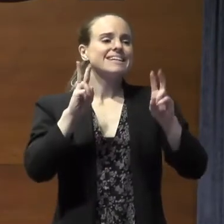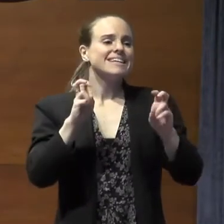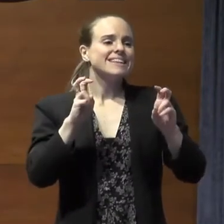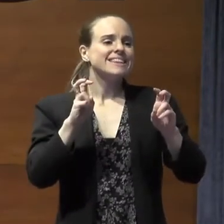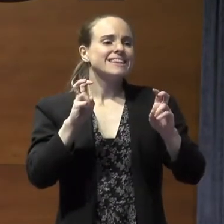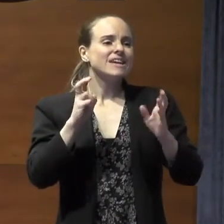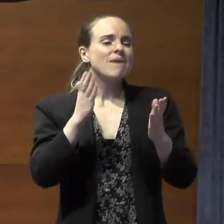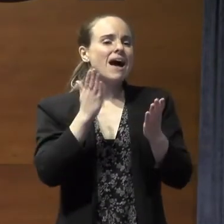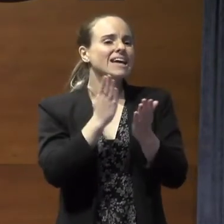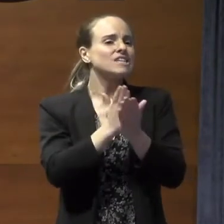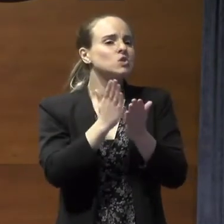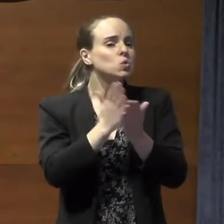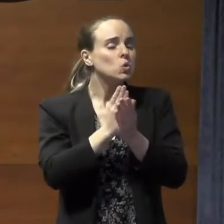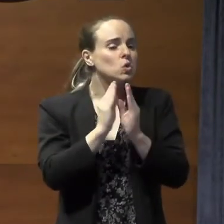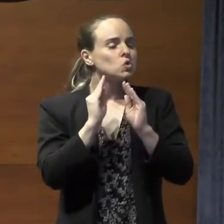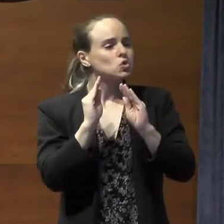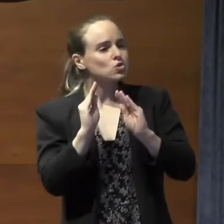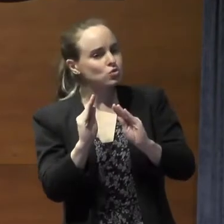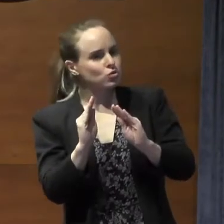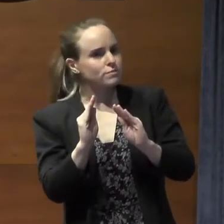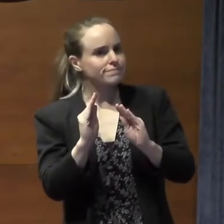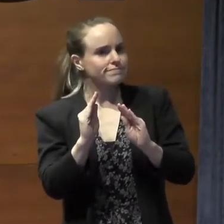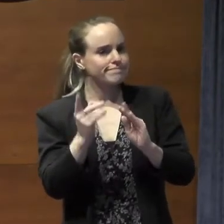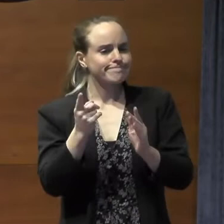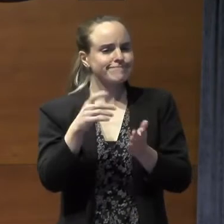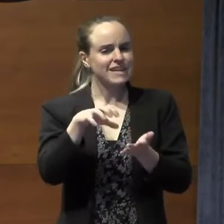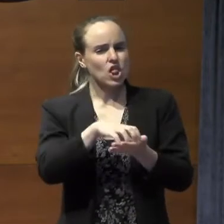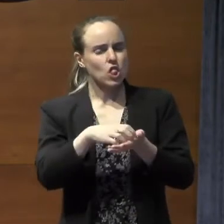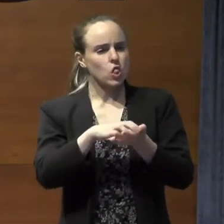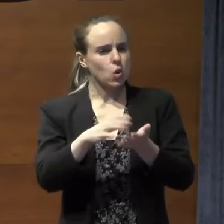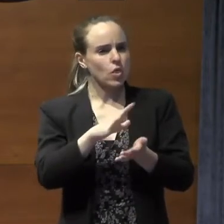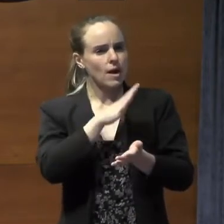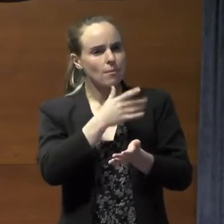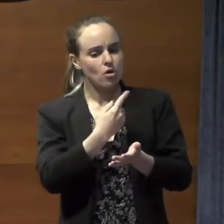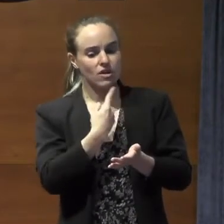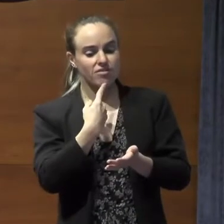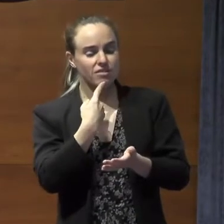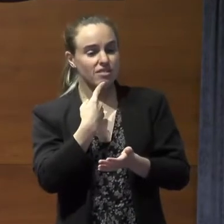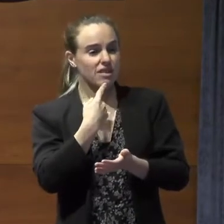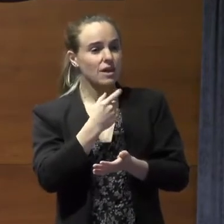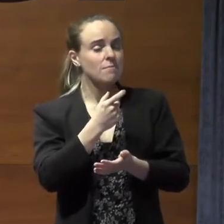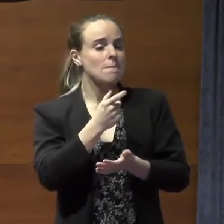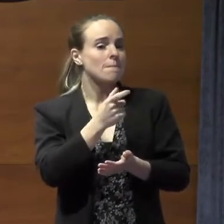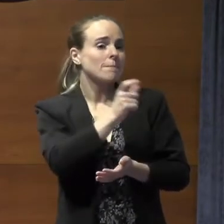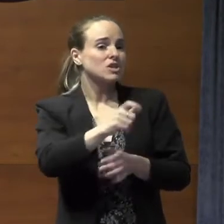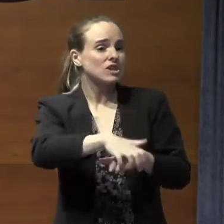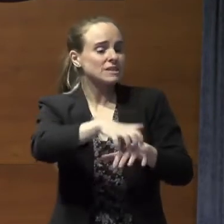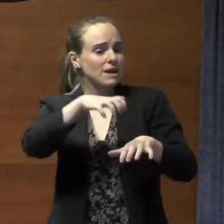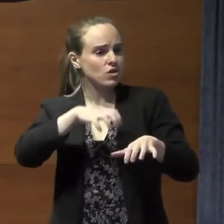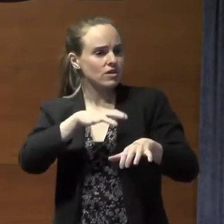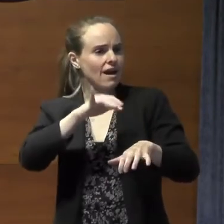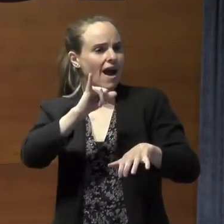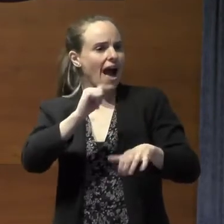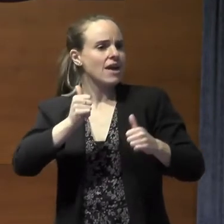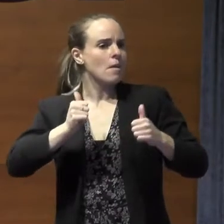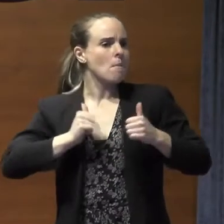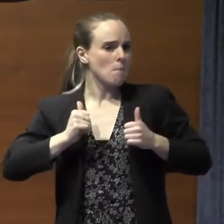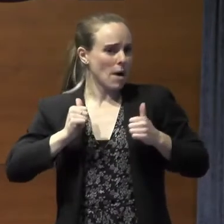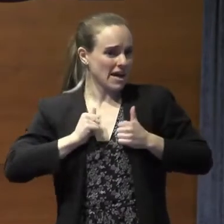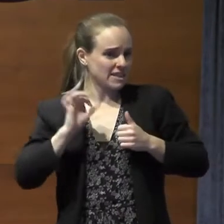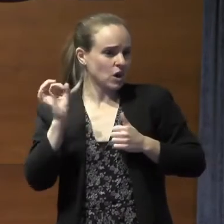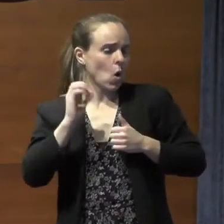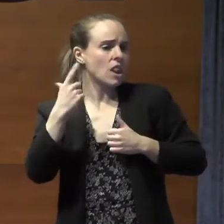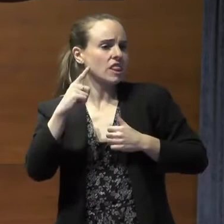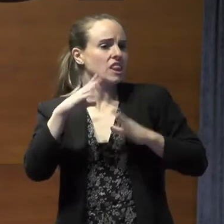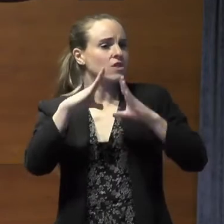de estudios, 8 personas contestaron que tienen máster o licenciatura, 6 que tienen una formación